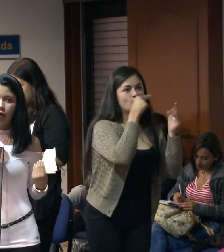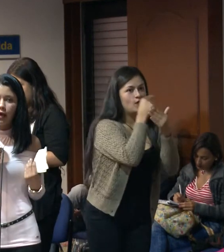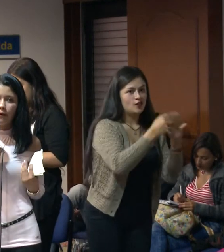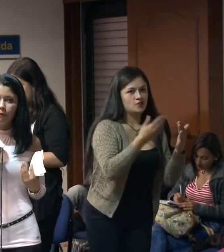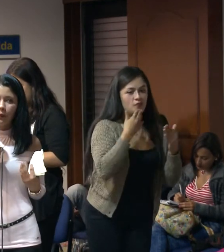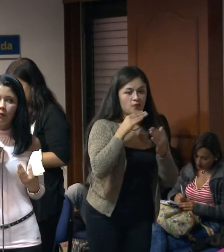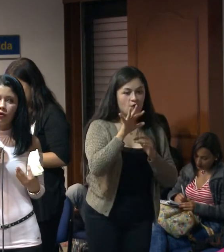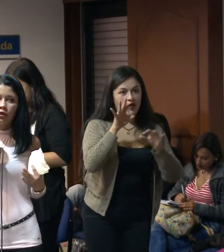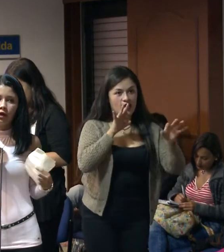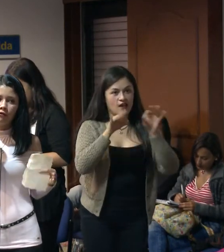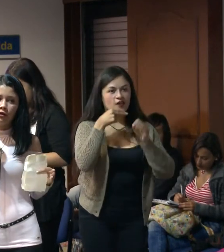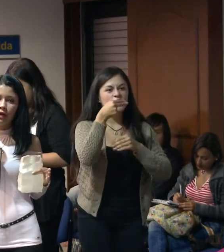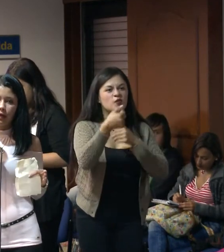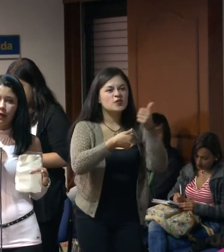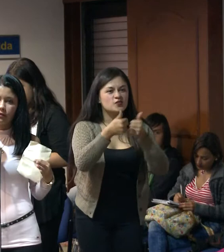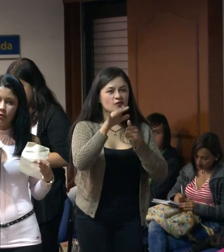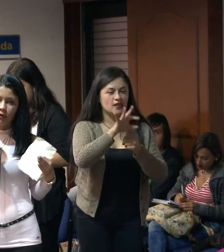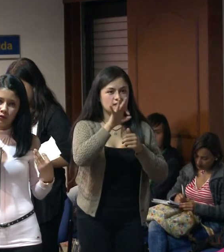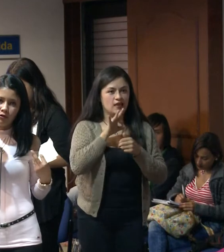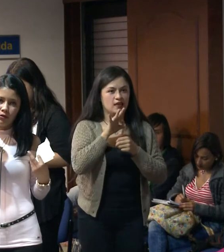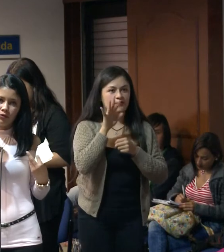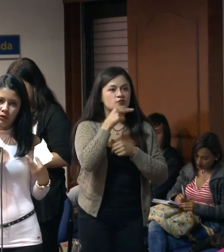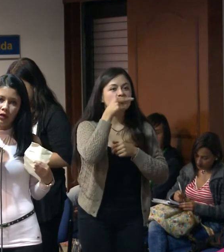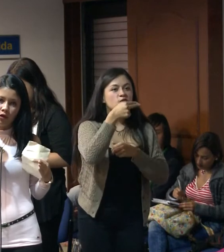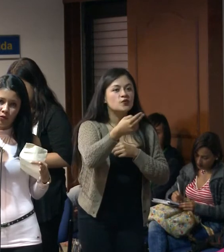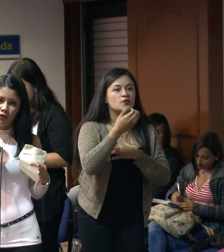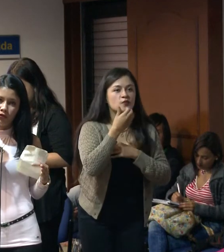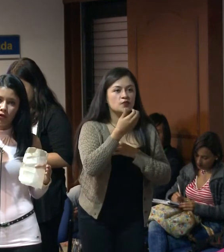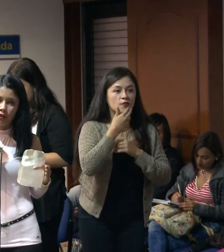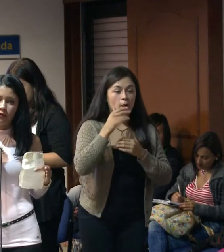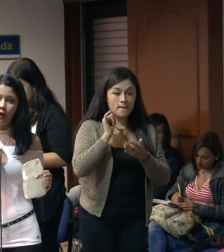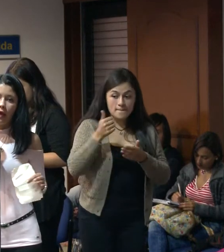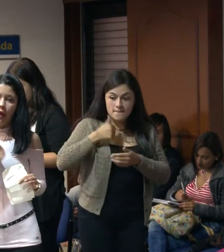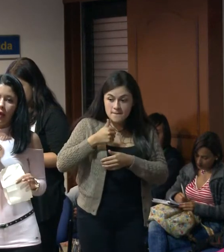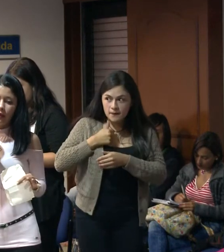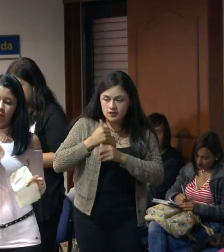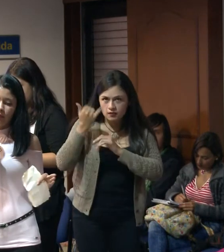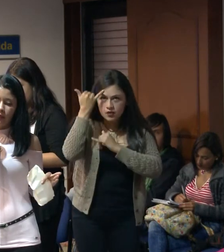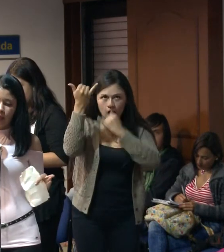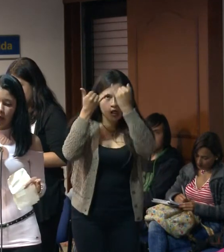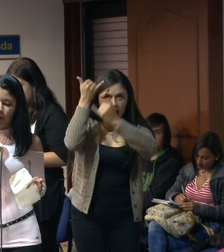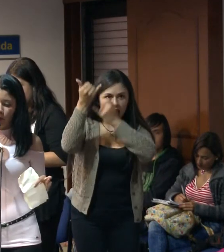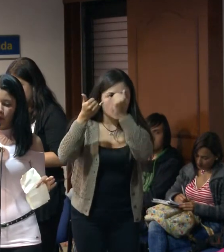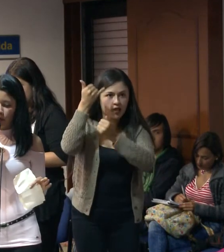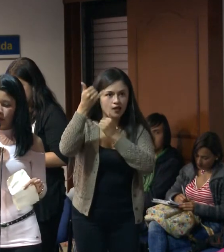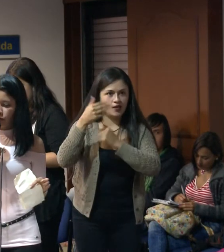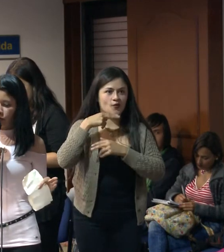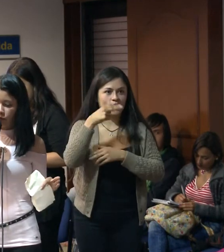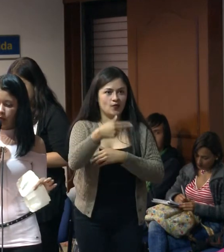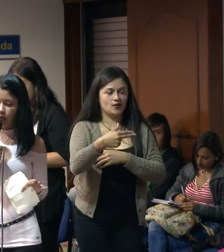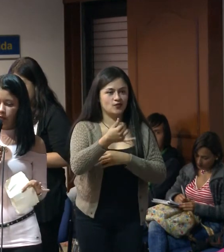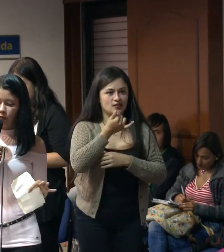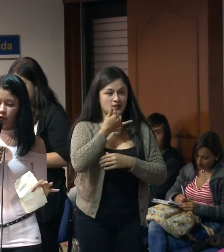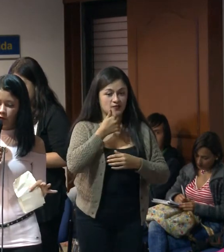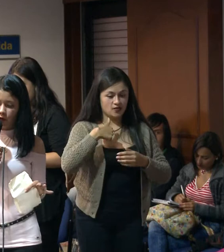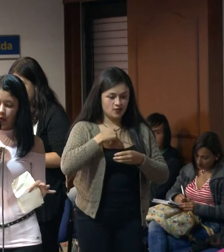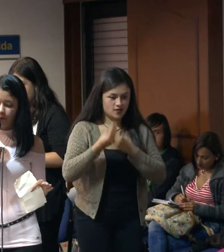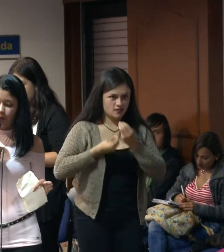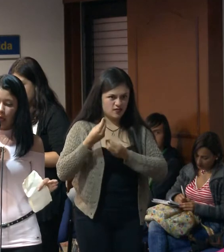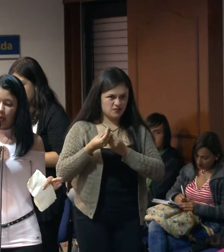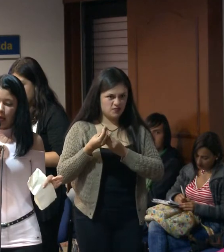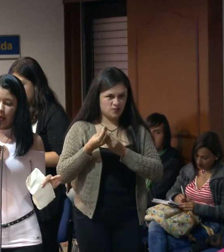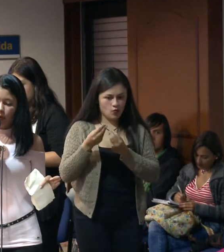utilizamos, la mayoría fueron creados por nosotras. Entonces, digamos, lo que nosotros hicimos